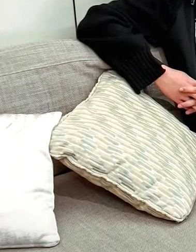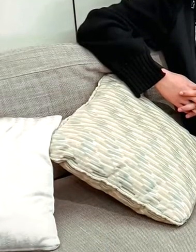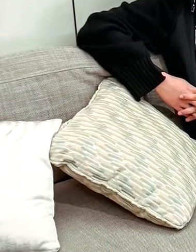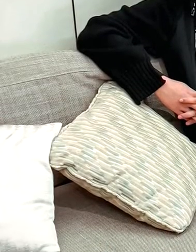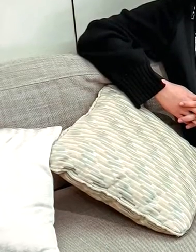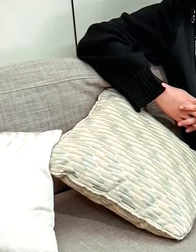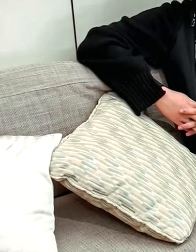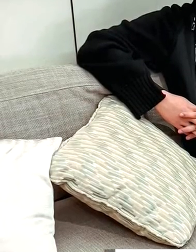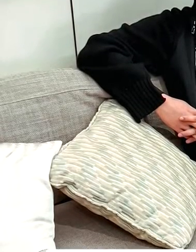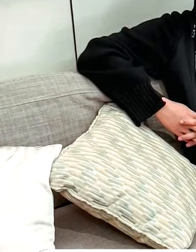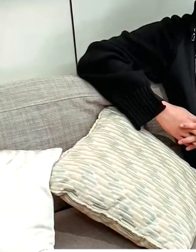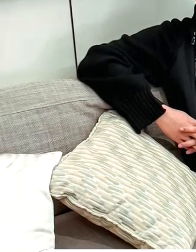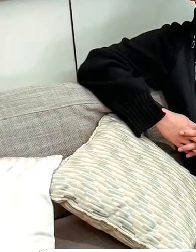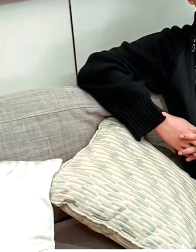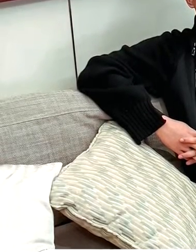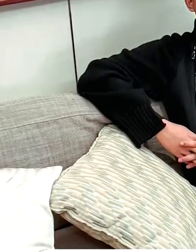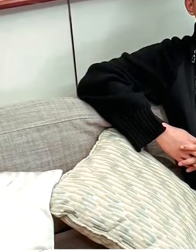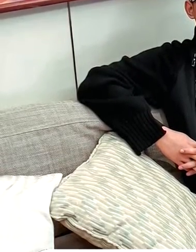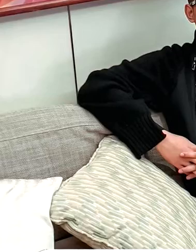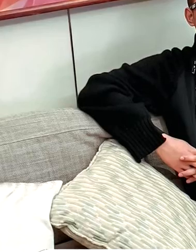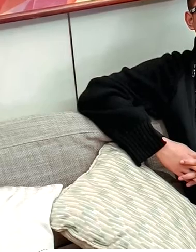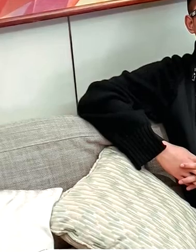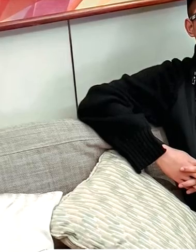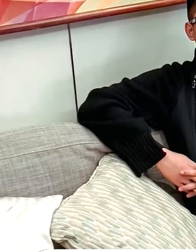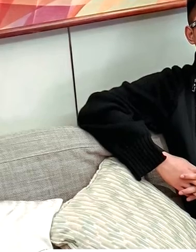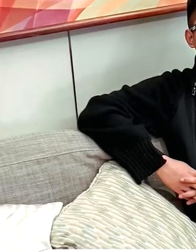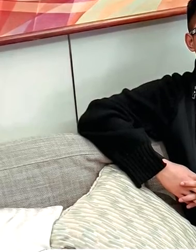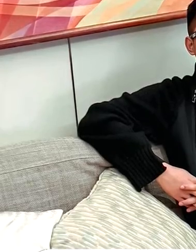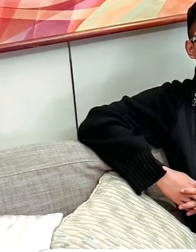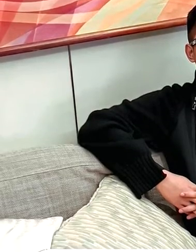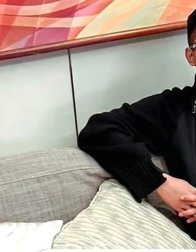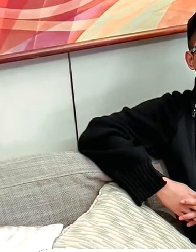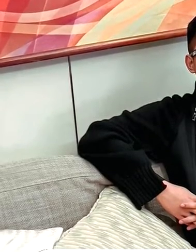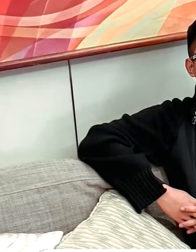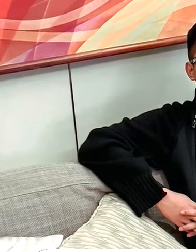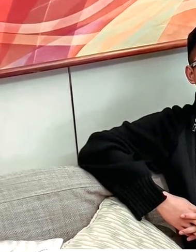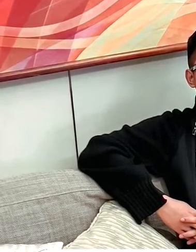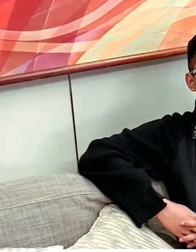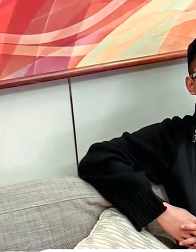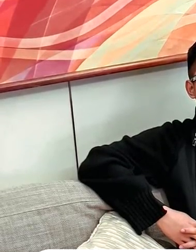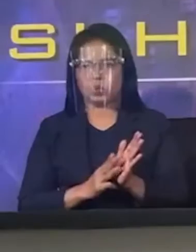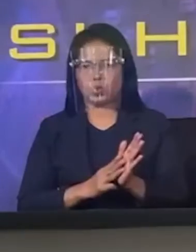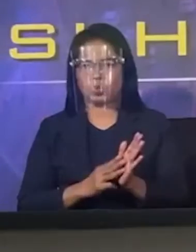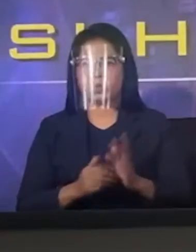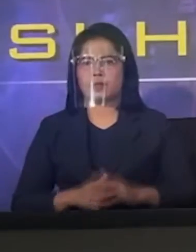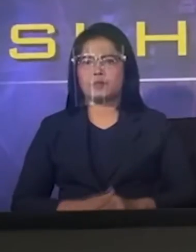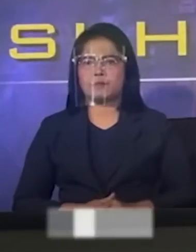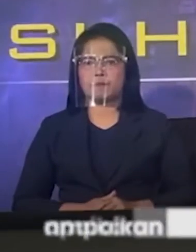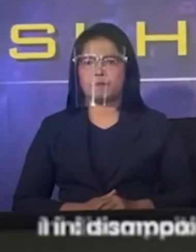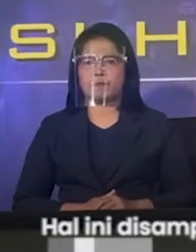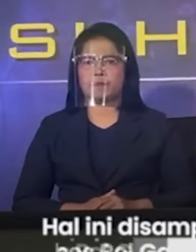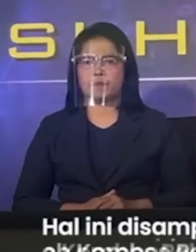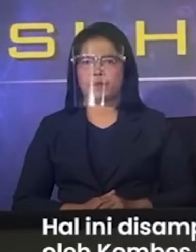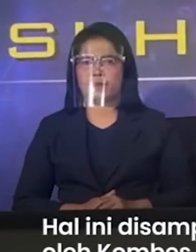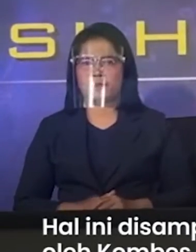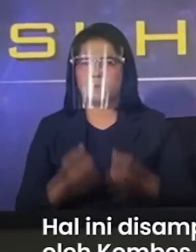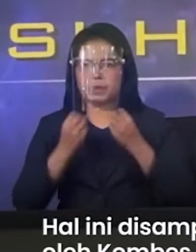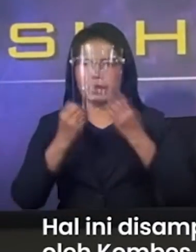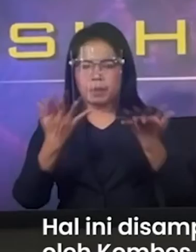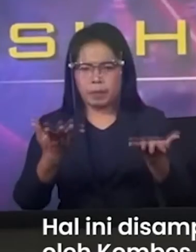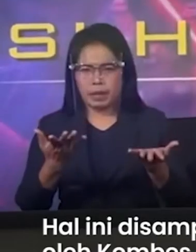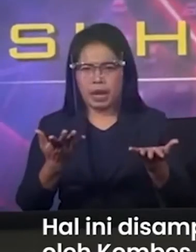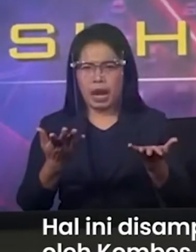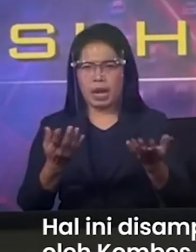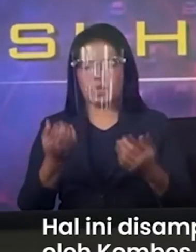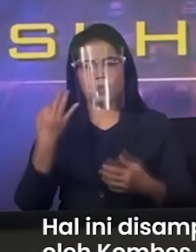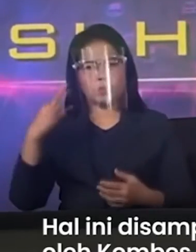Doni tersandung dugaan Kasus penipuan aplikasi trading binary option bernama quoteex bukan venobox hal ini disampaikan langsung oleh kepala